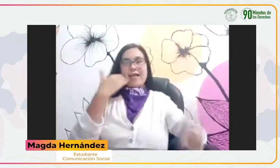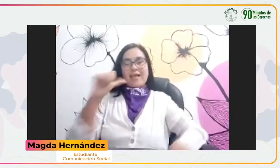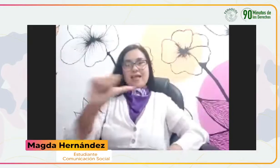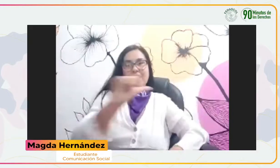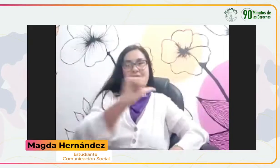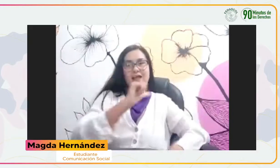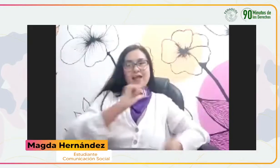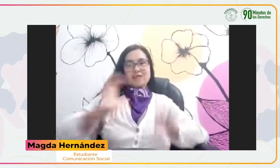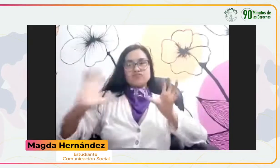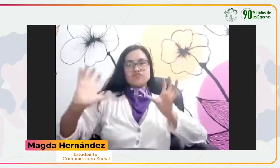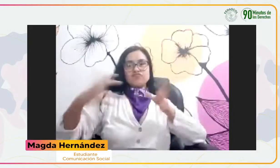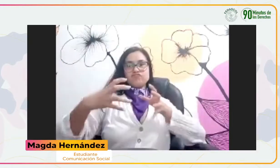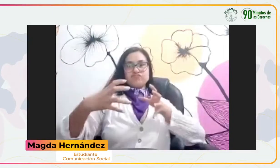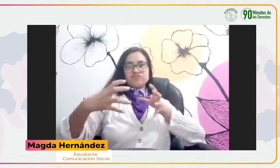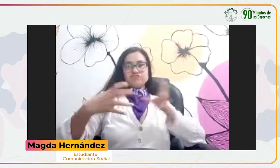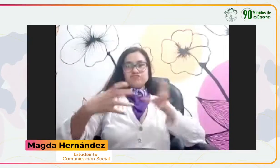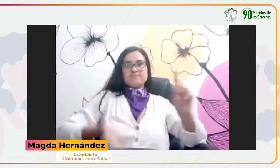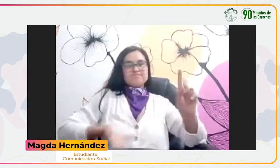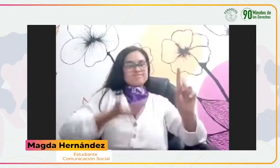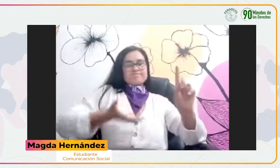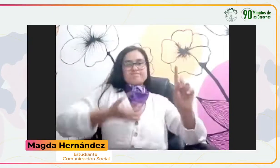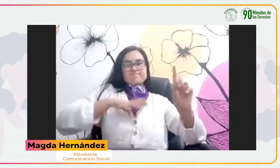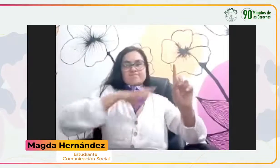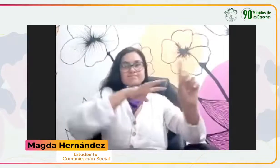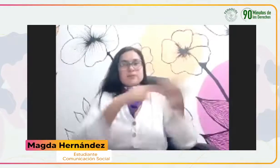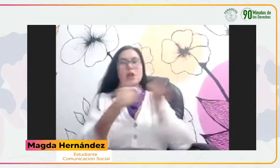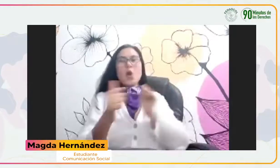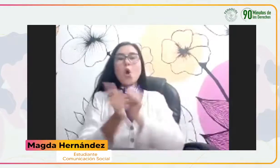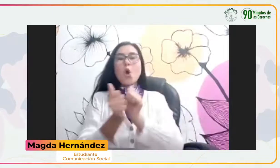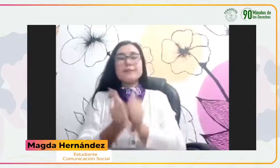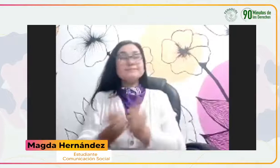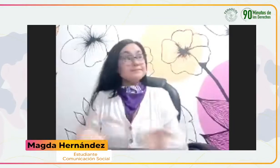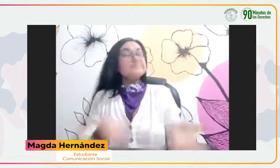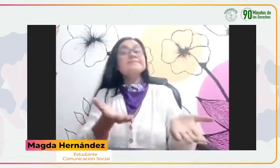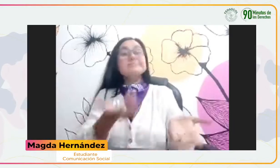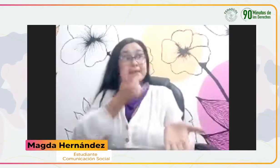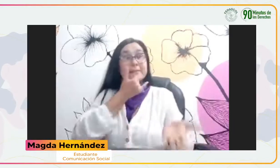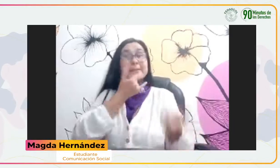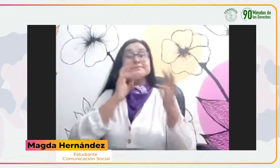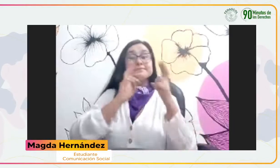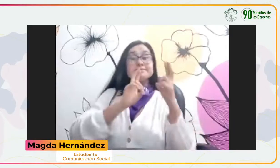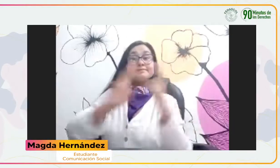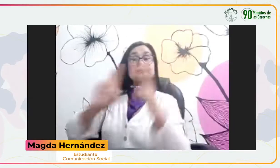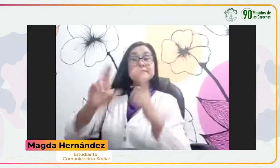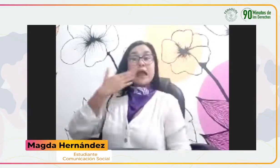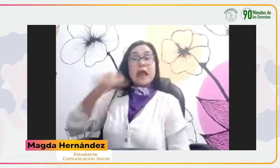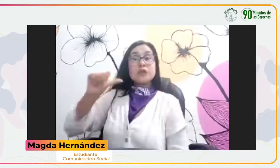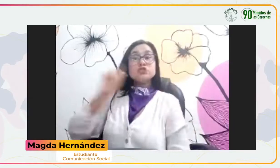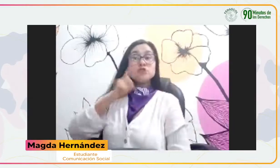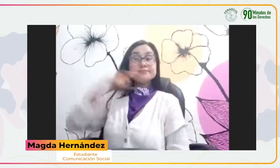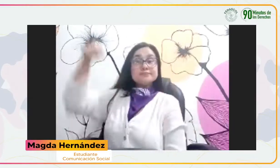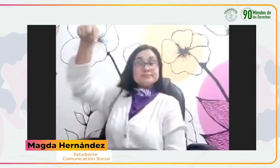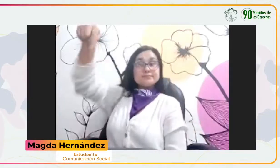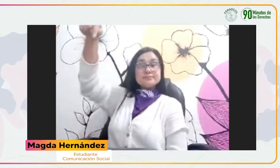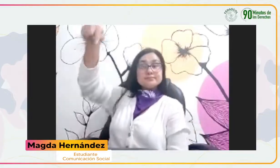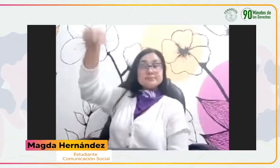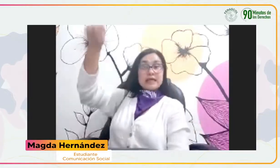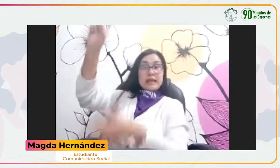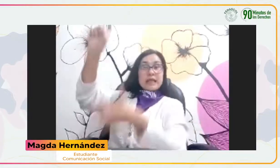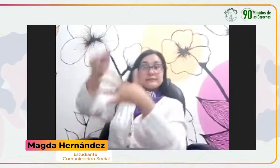mano de FENASCOL, que podamos de pronto acompañarnos y de pronto nombrar una mujer